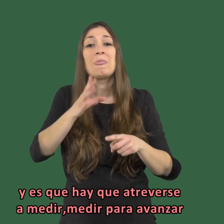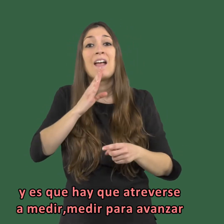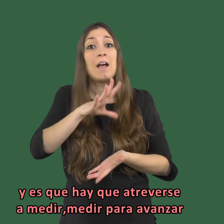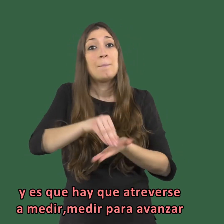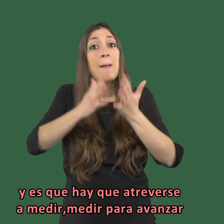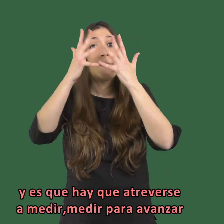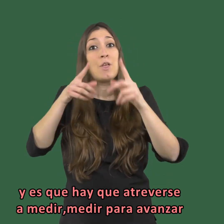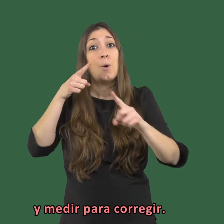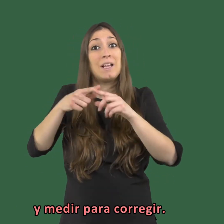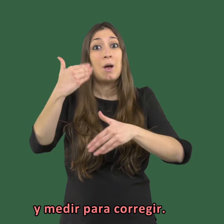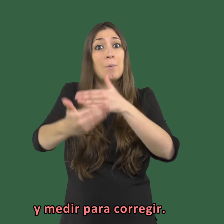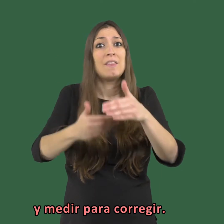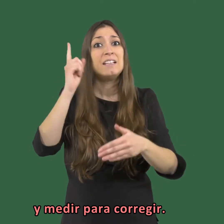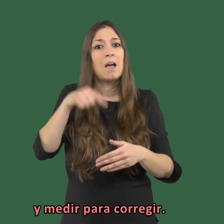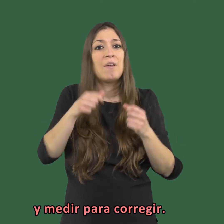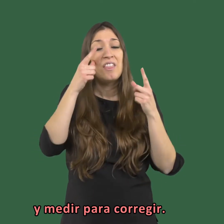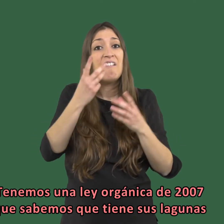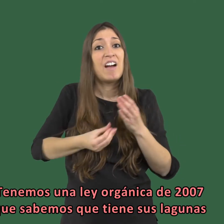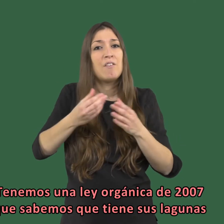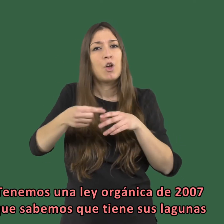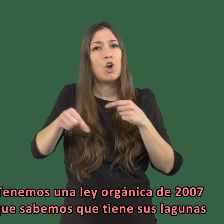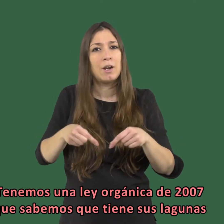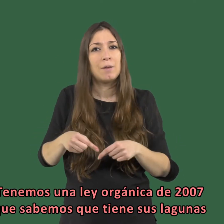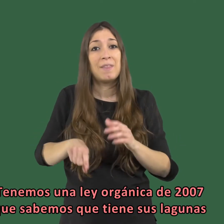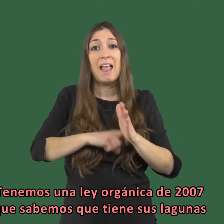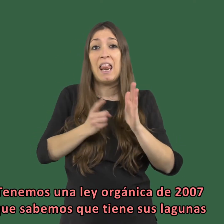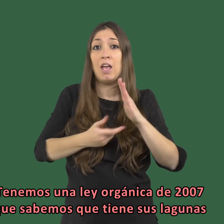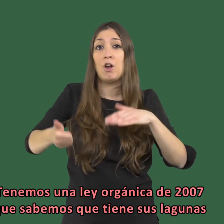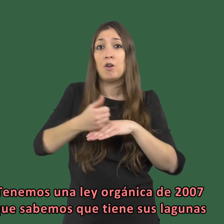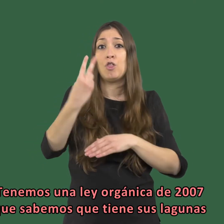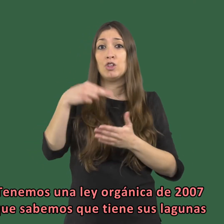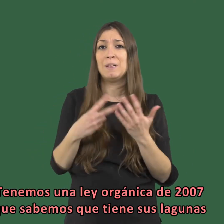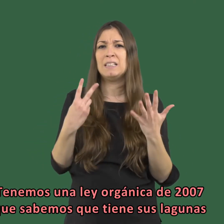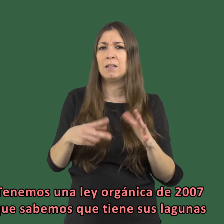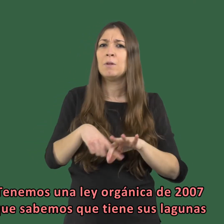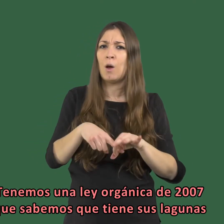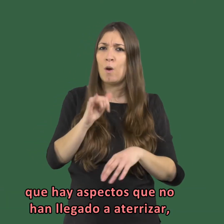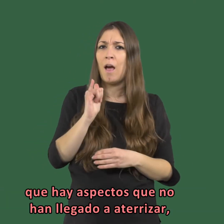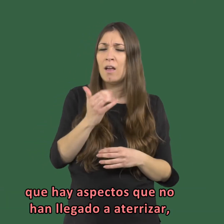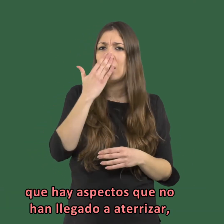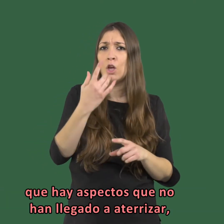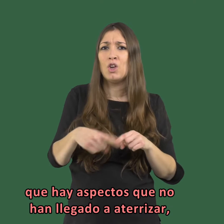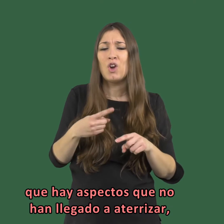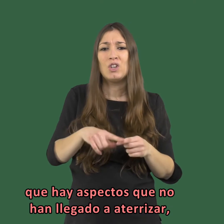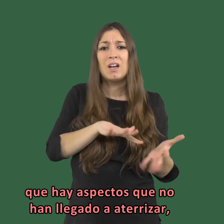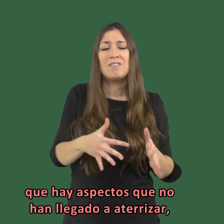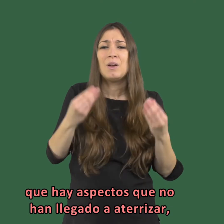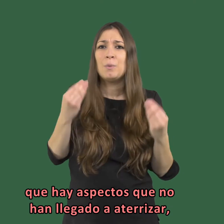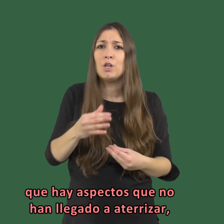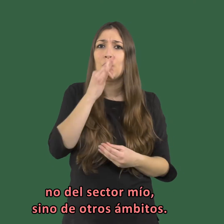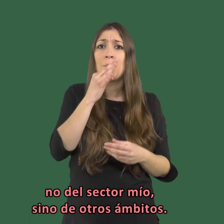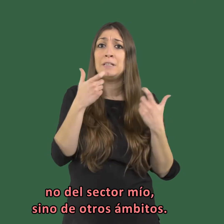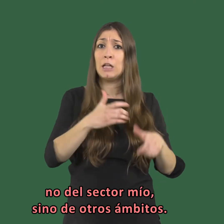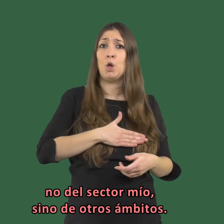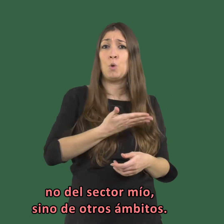medir. Medir para avanzar y medir para corregir. Tenemos una ley orgánica del 2007 que sabemos que tiene sus lagunas y que hay aspectos que no han llegado a aterrizarse, no